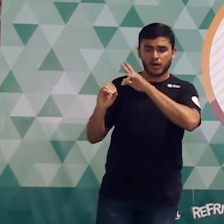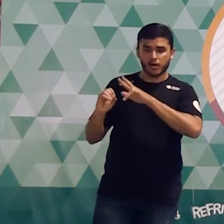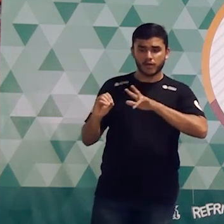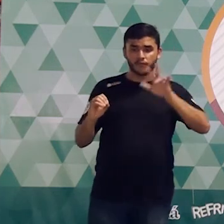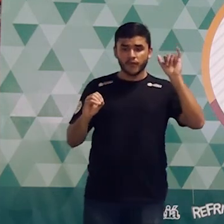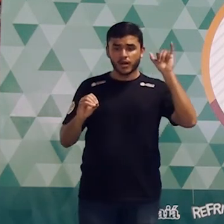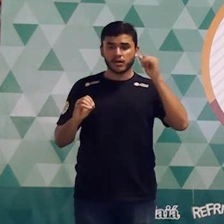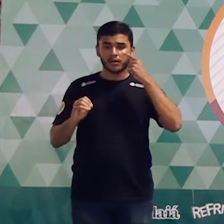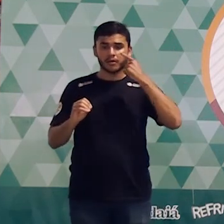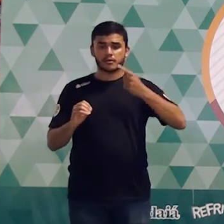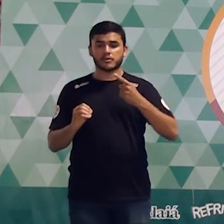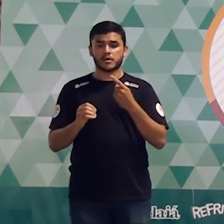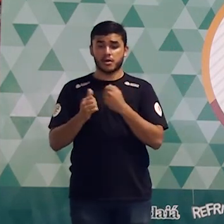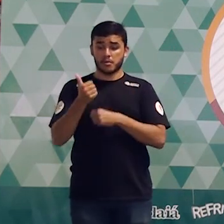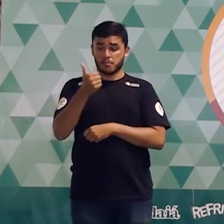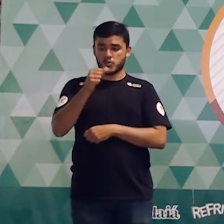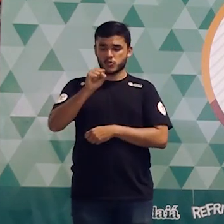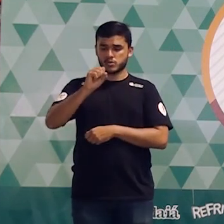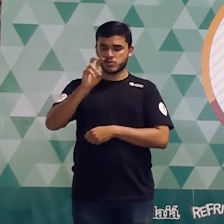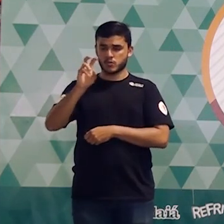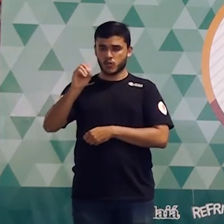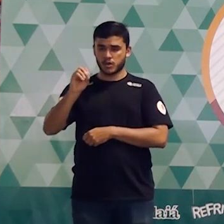depois. 2,5.